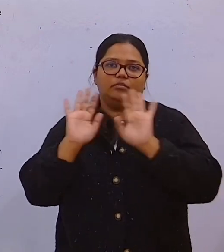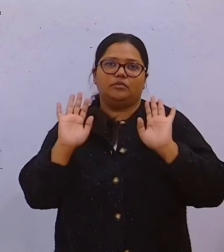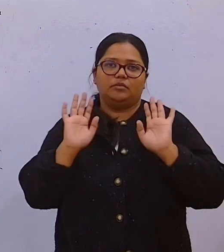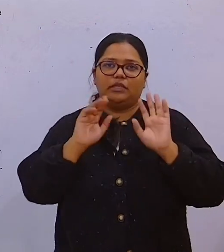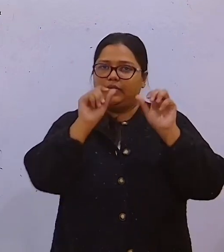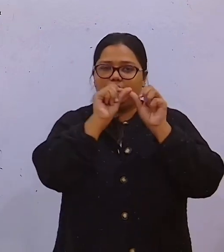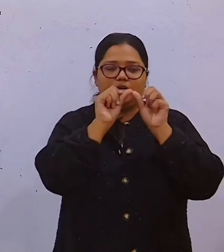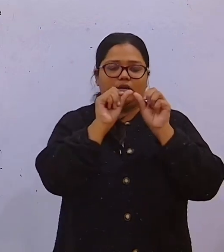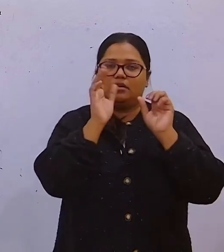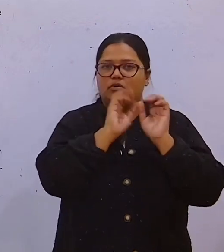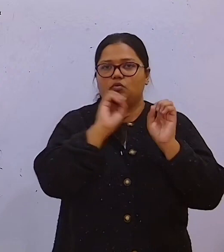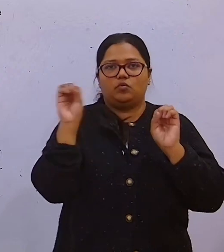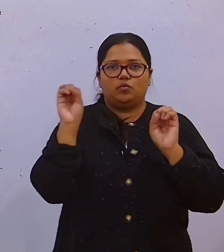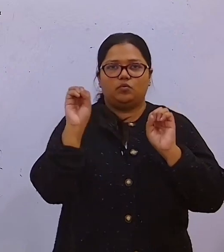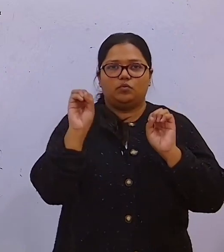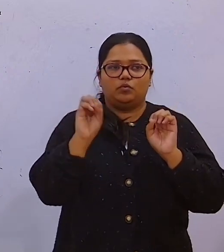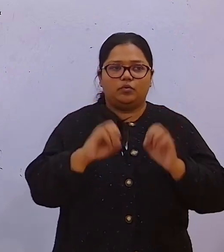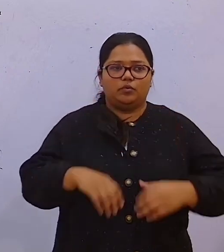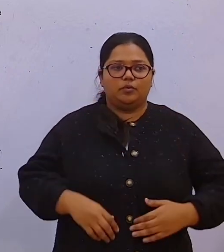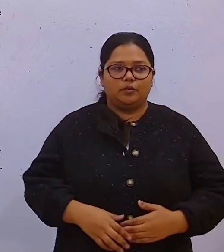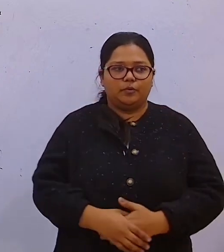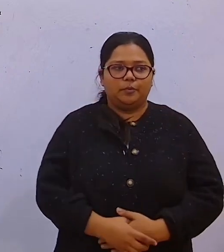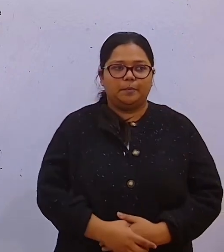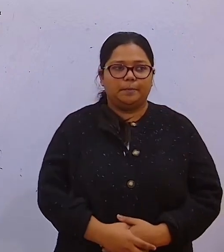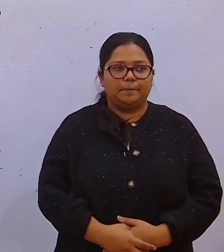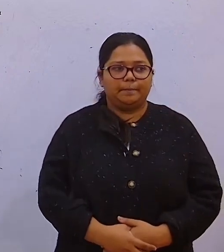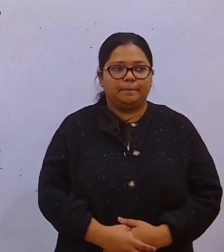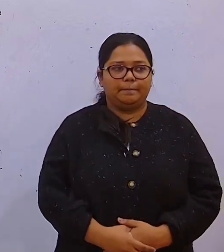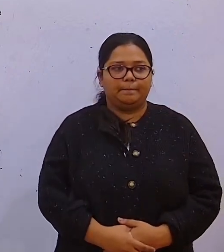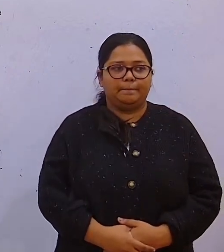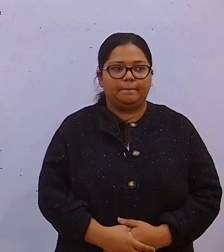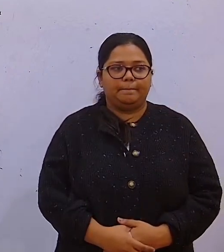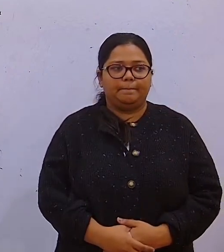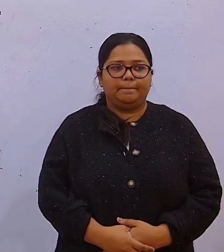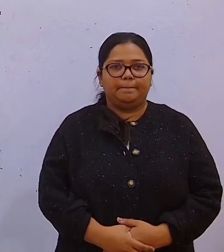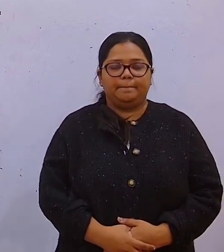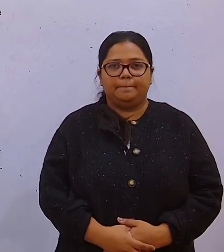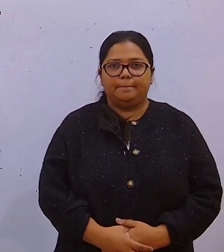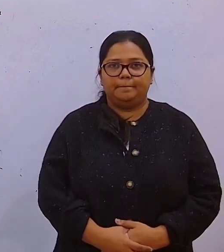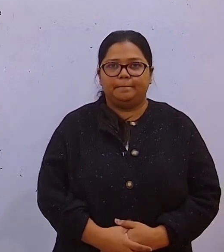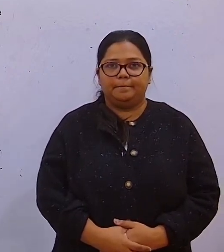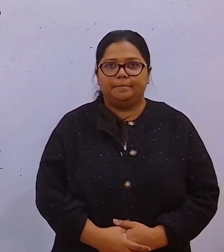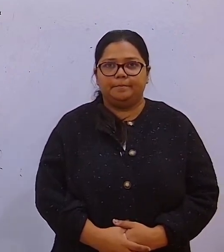हाँ चलो अब एग्जाम्पल देती हूं, ठीक, मेरे साथ लिखो तो,